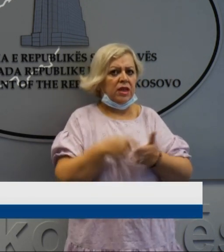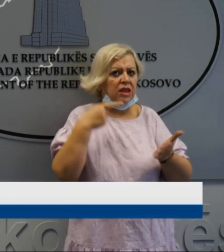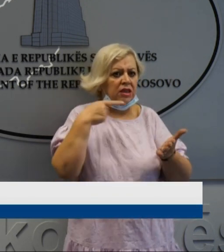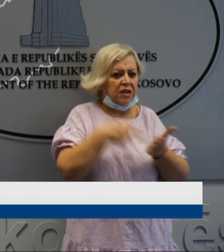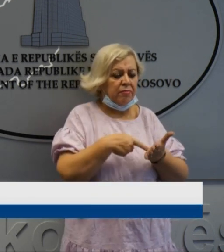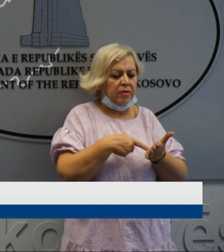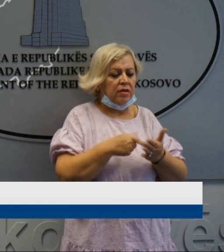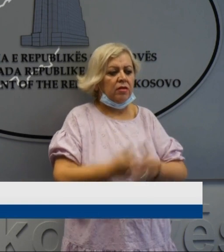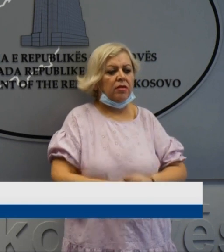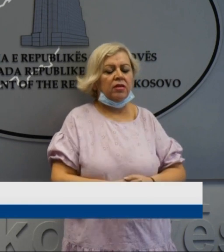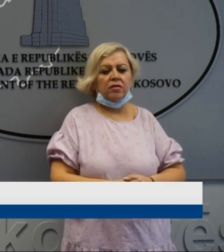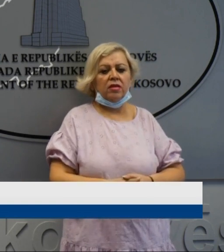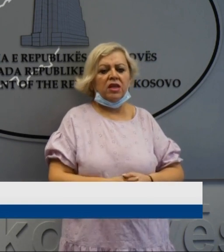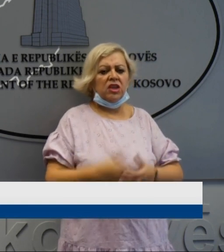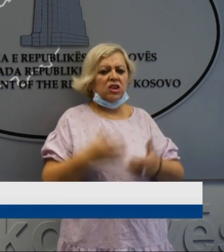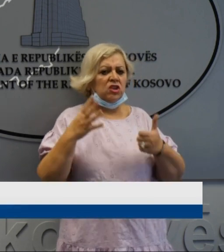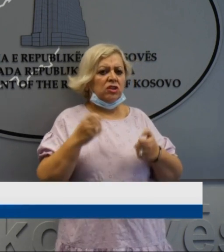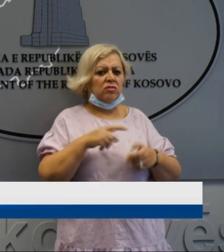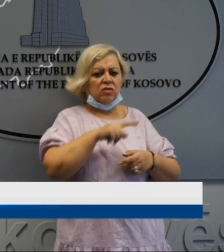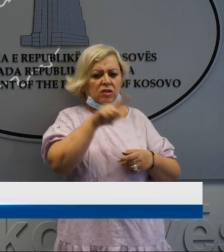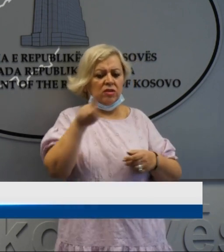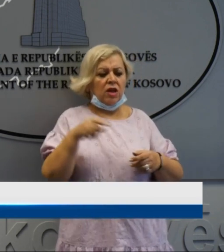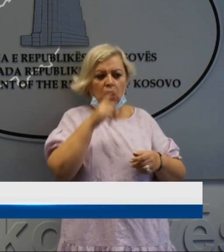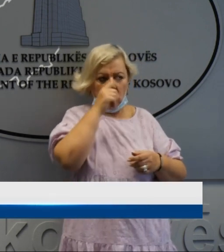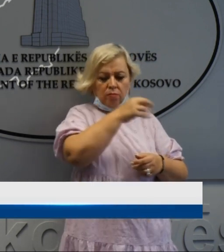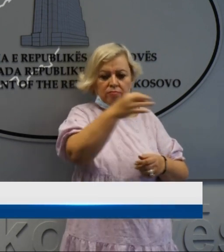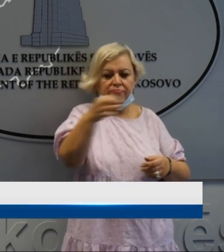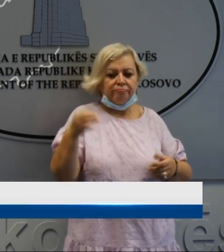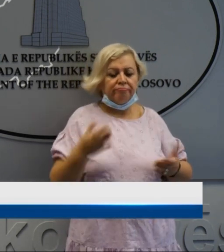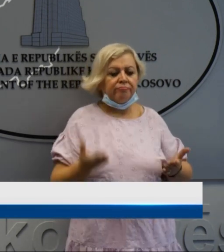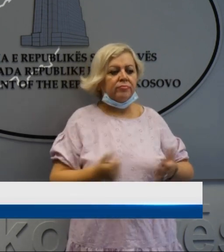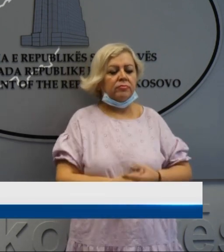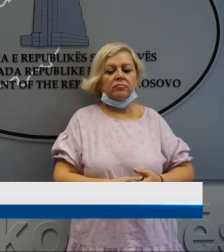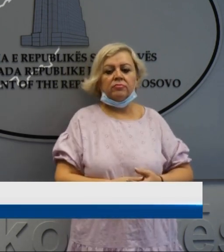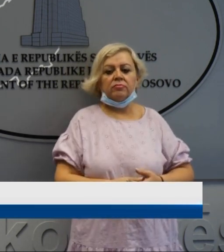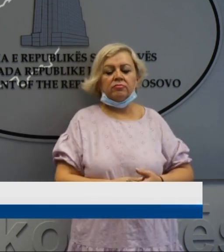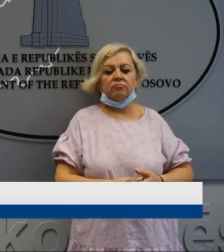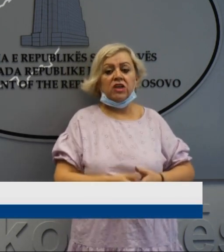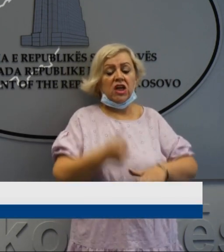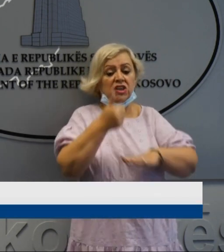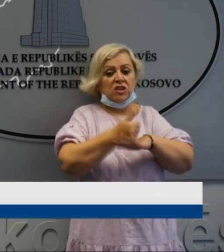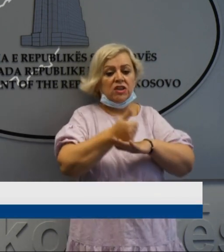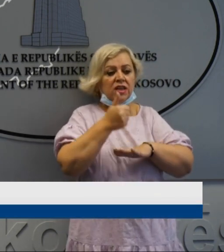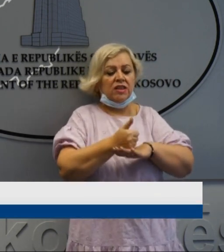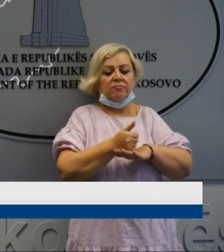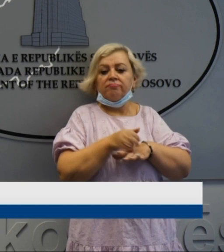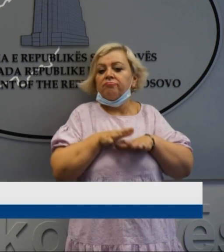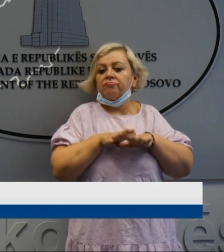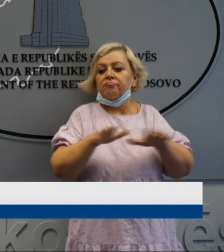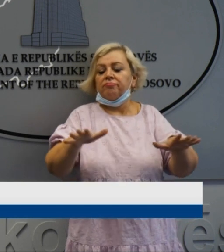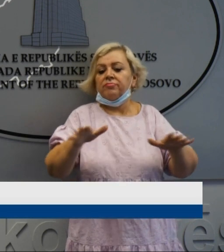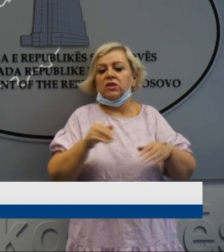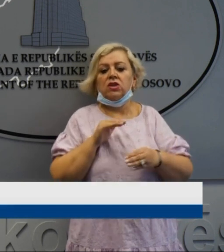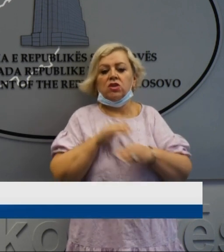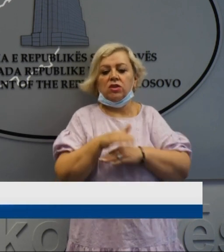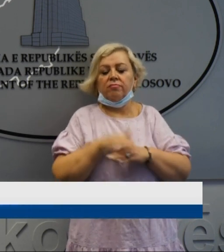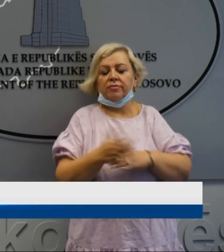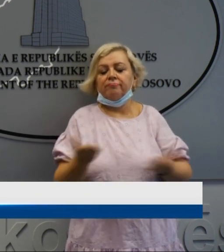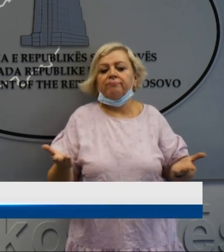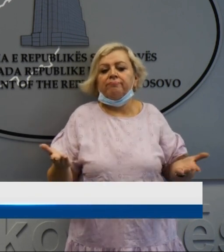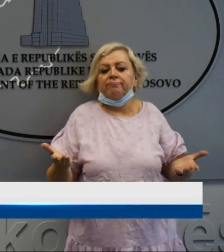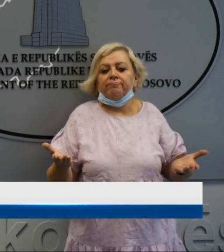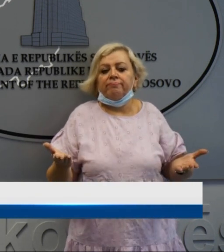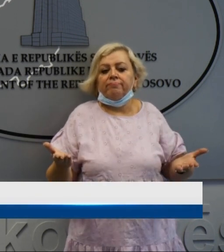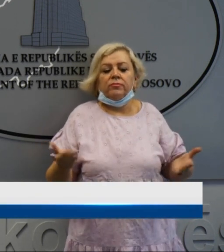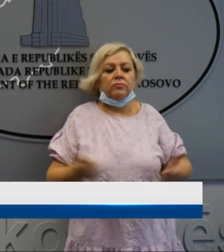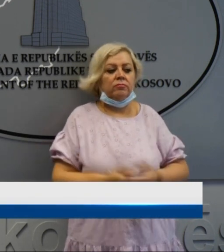kanë operator, por ato shërbejnë edhe pëse është sistemi oksigenimi qëndror është bosh trilja, ato shërbejnë si backup, edhe